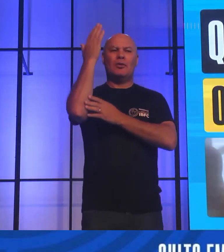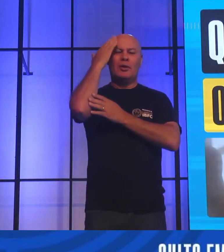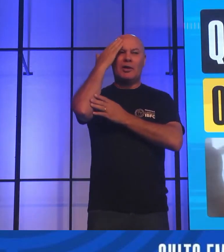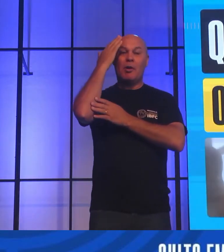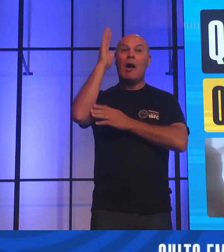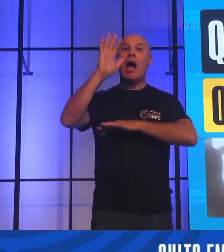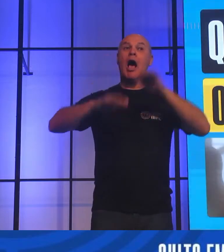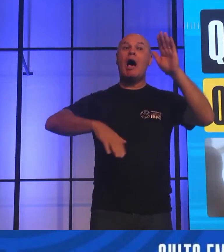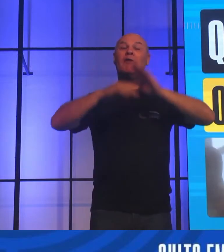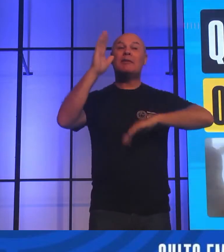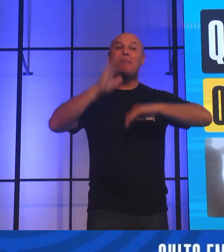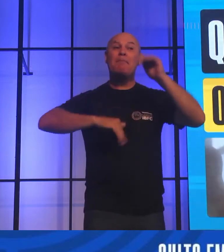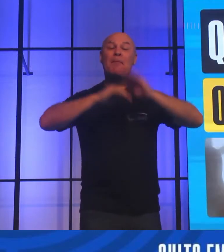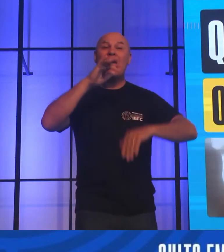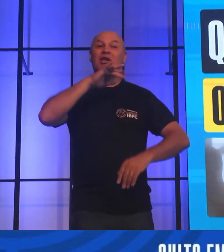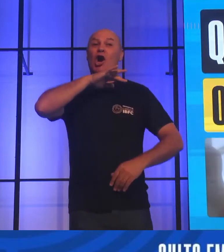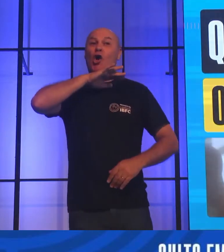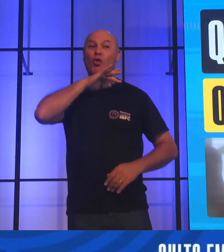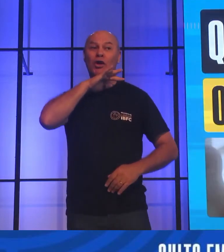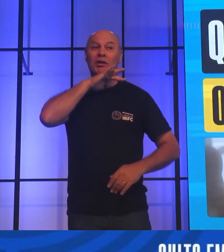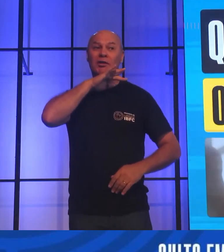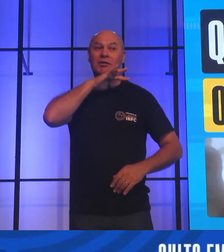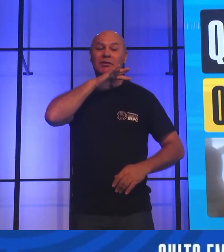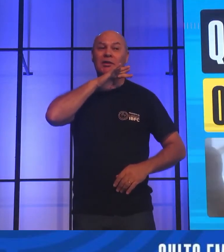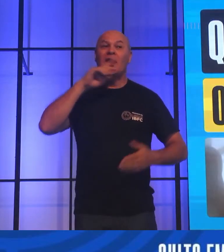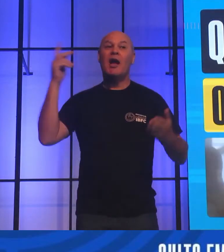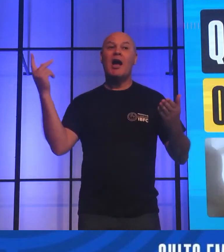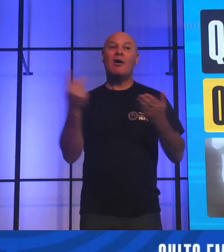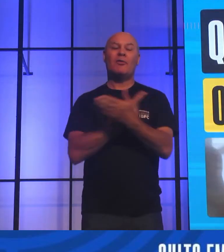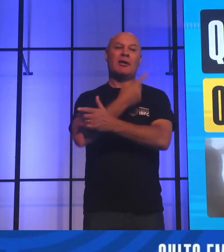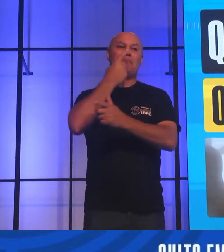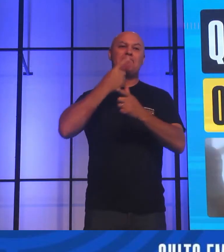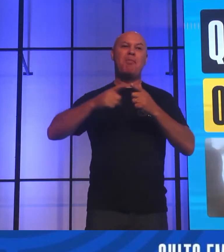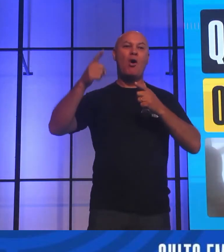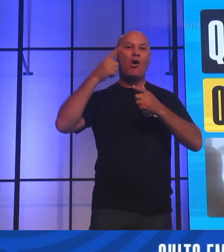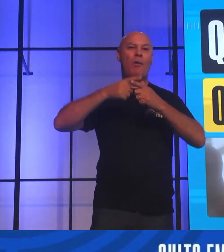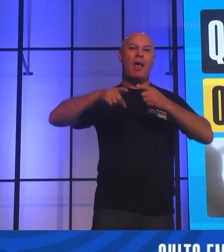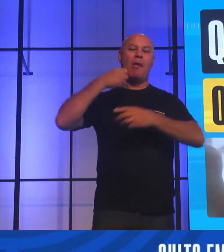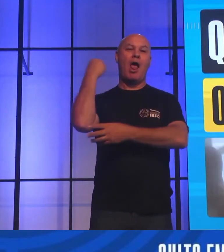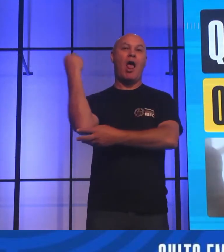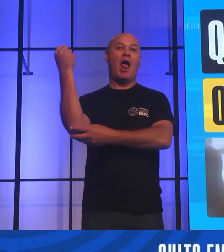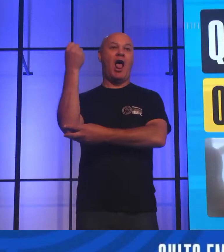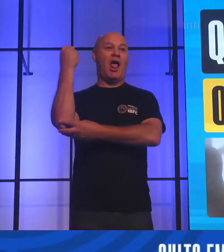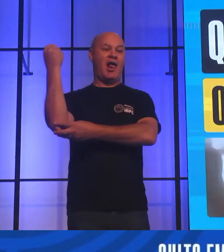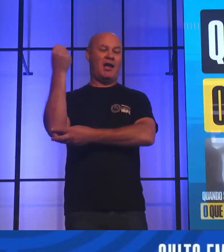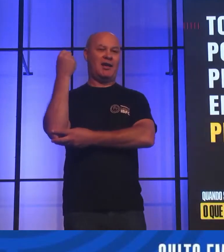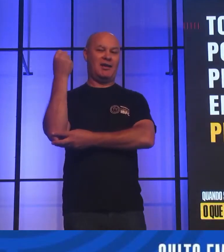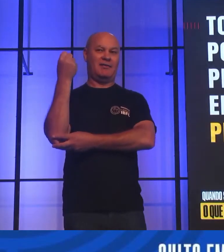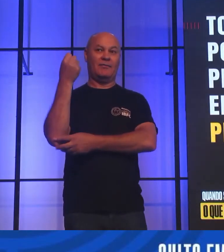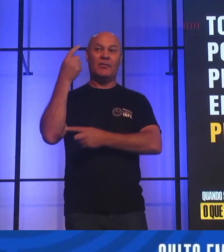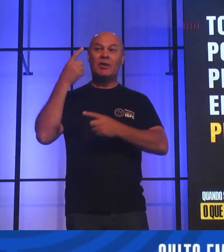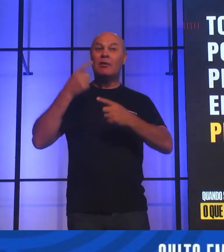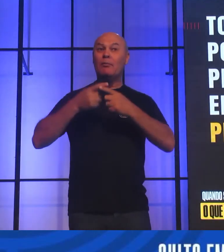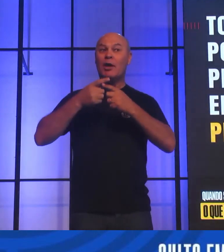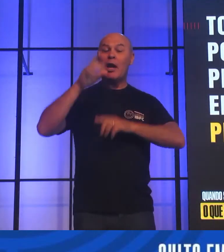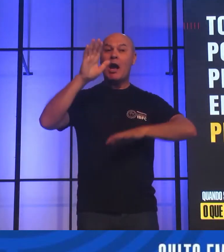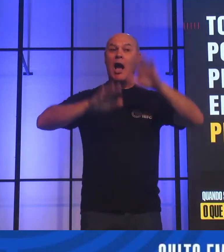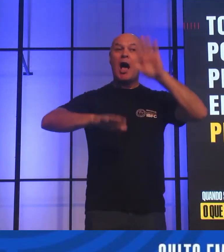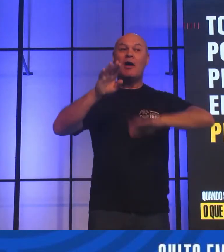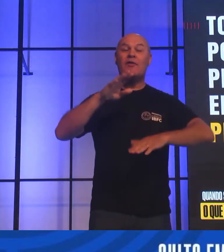problema. Mas, gente, as reações erradas são muito mais